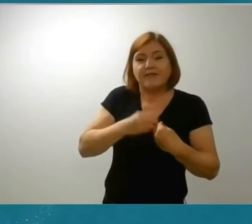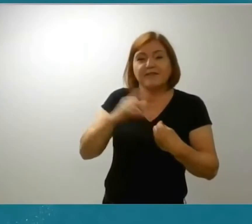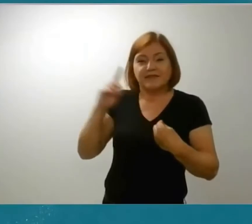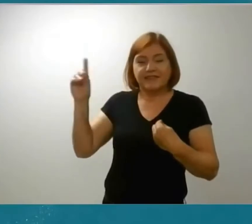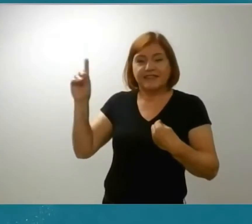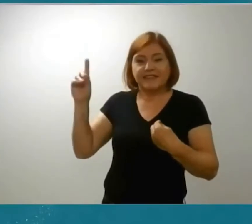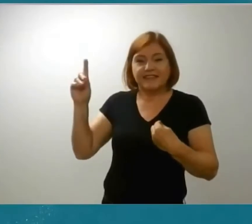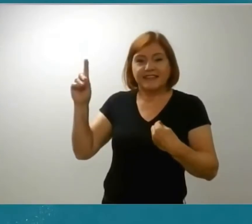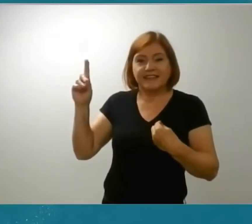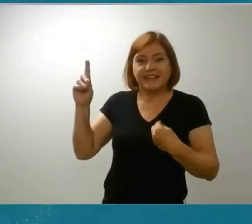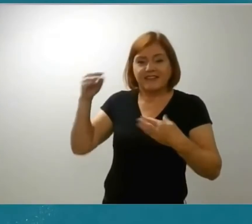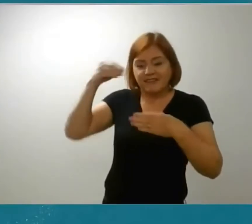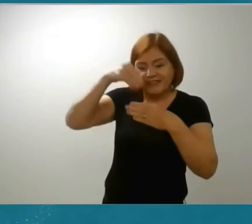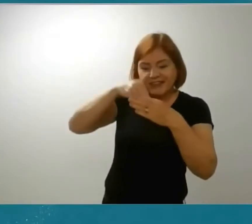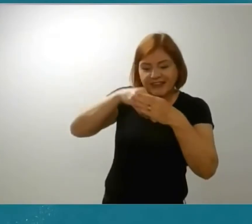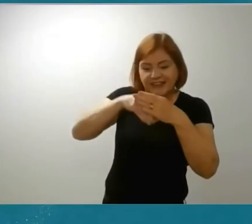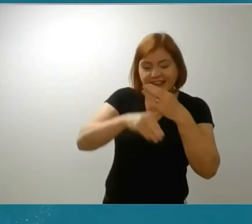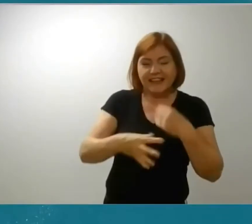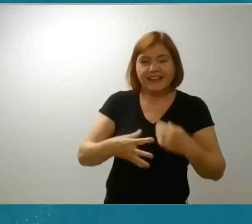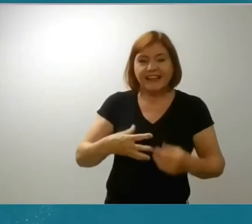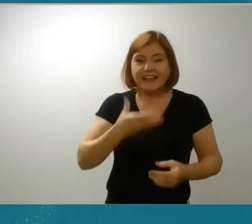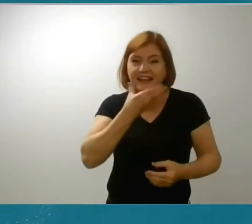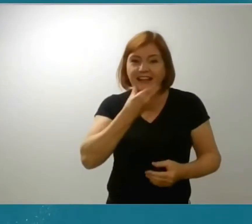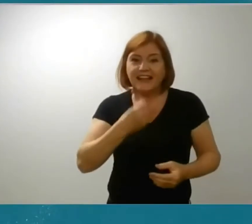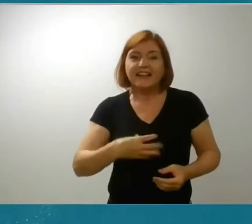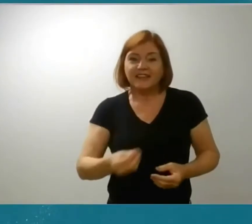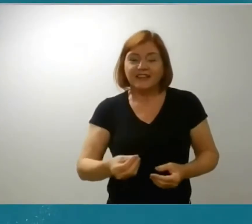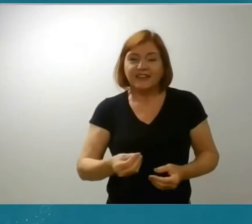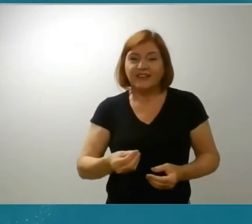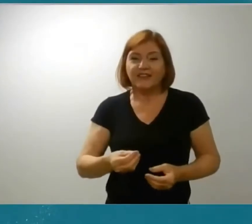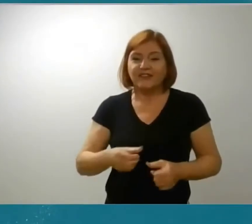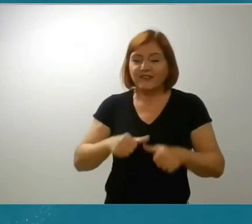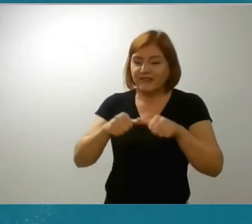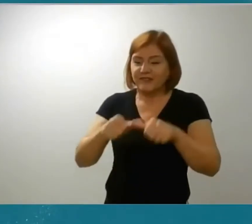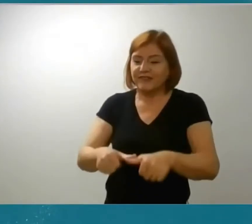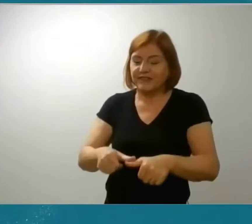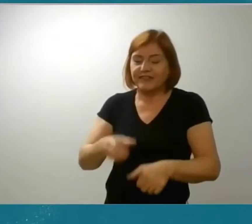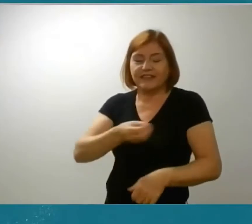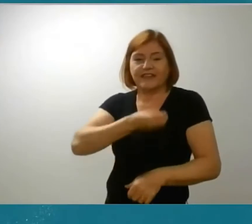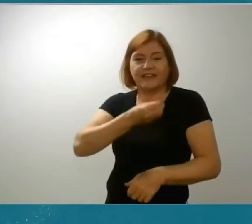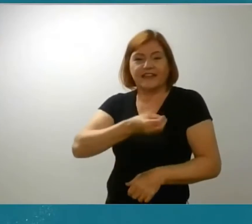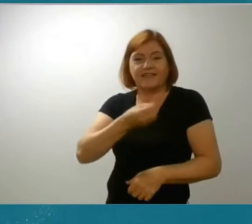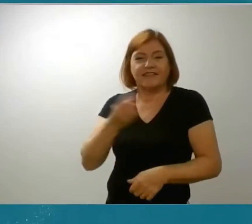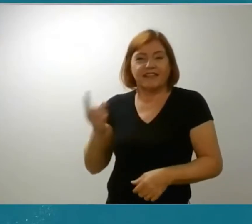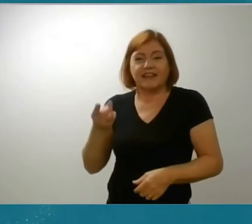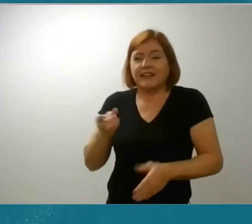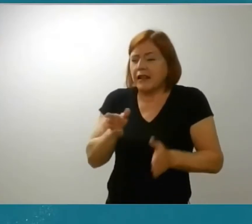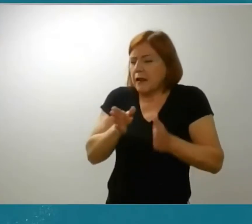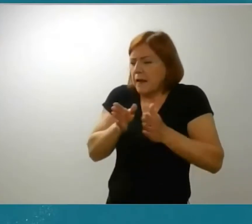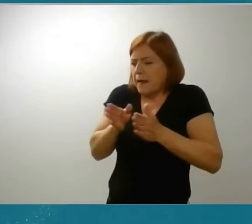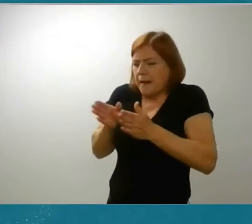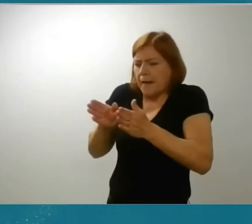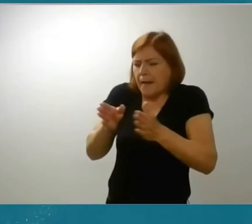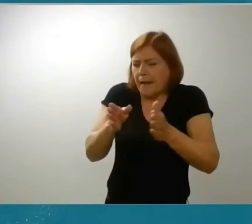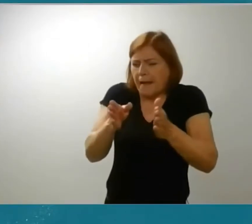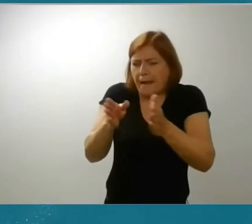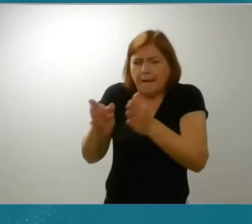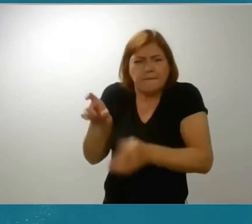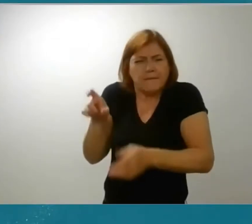Mateus 1. Ainda tem um tempo, né? Tá. Senhor Jesus. Mateus 1.